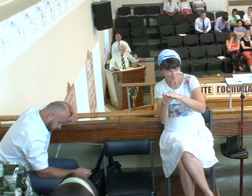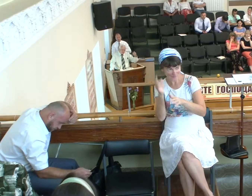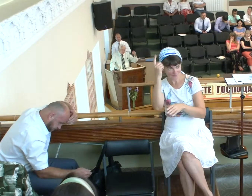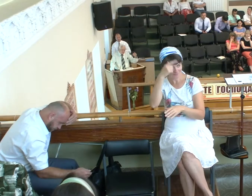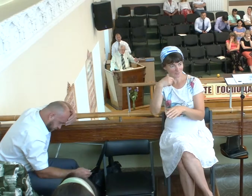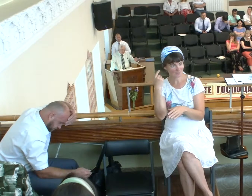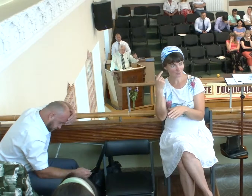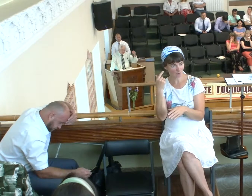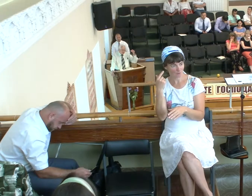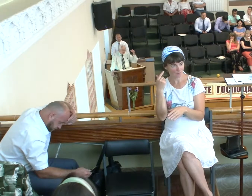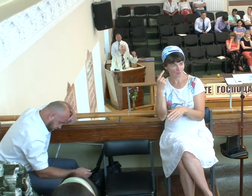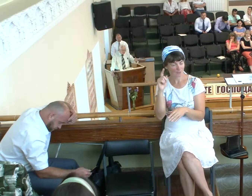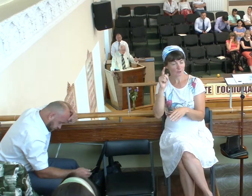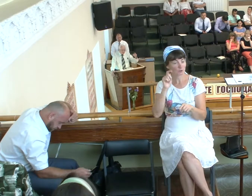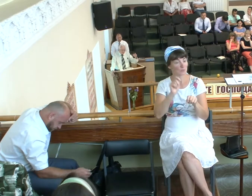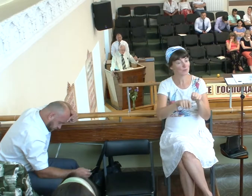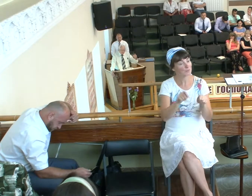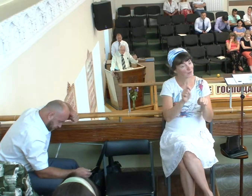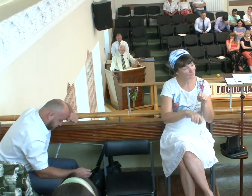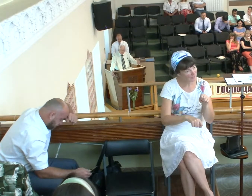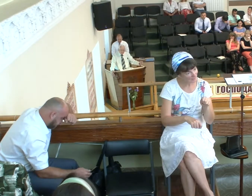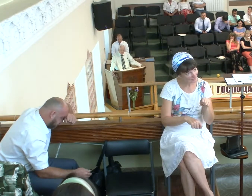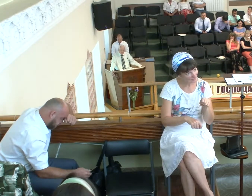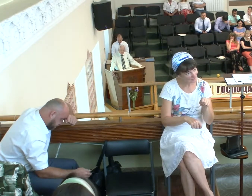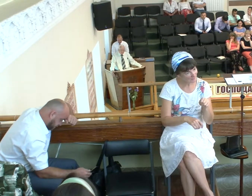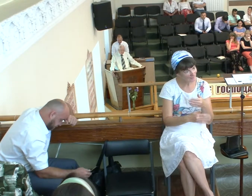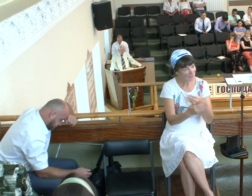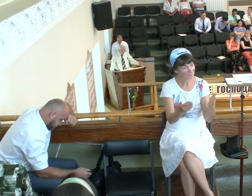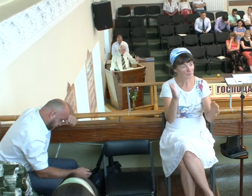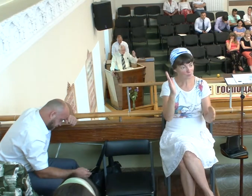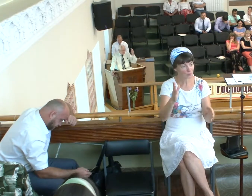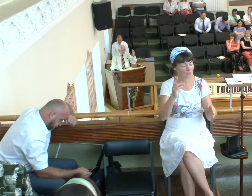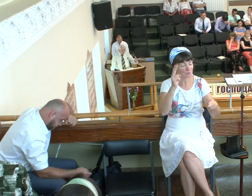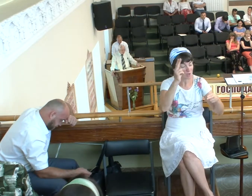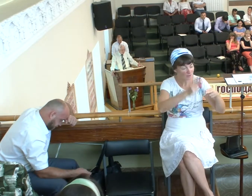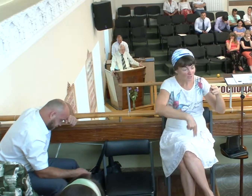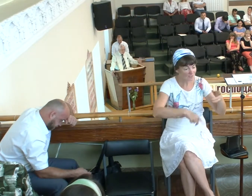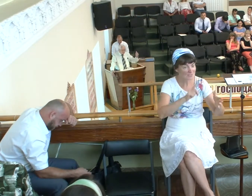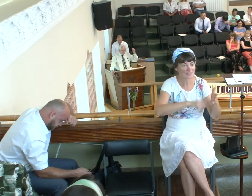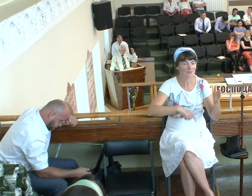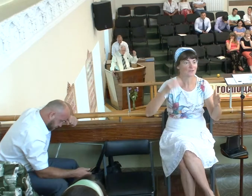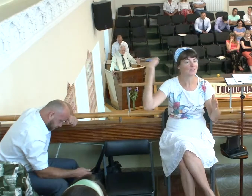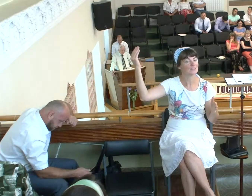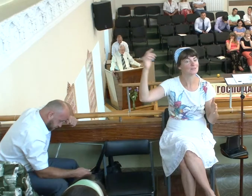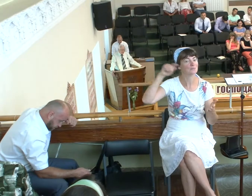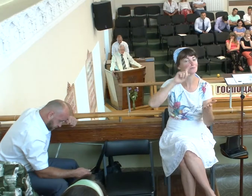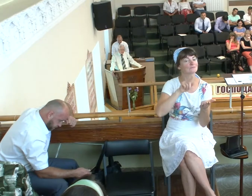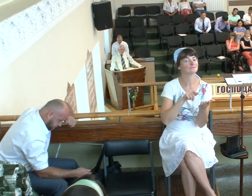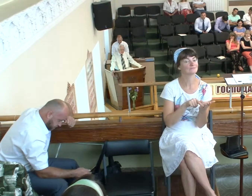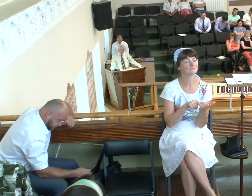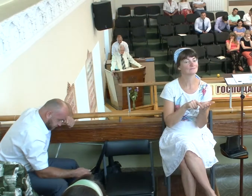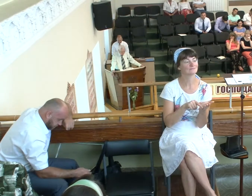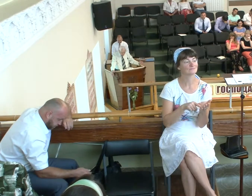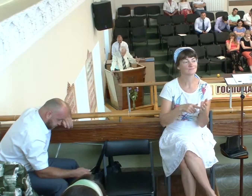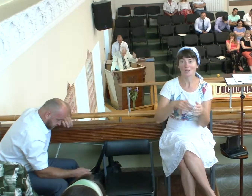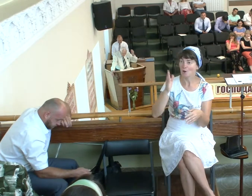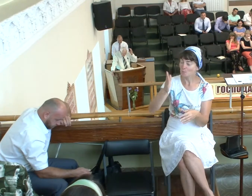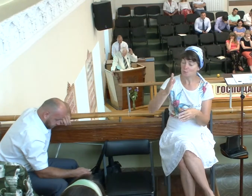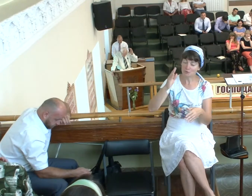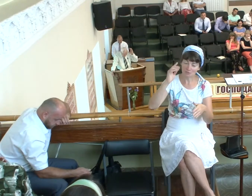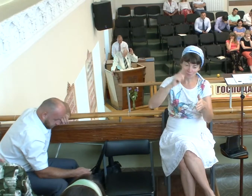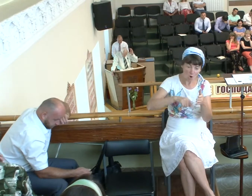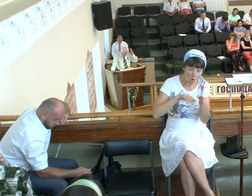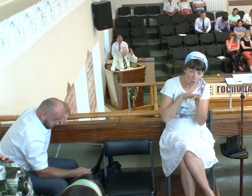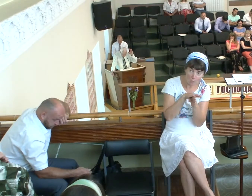лицо, чтобы проверить, будем ли мы до конца доверять Ему, будем ли верить Ему, будем ли уповать на Него, будем ли